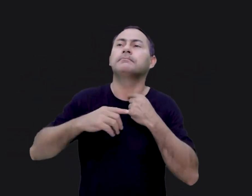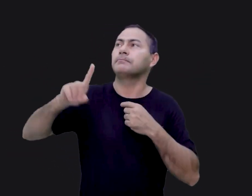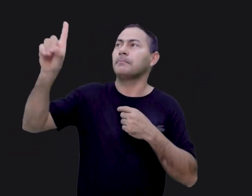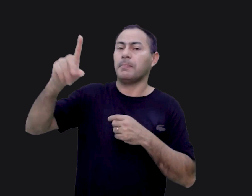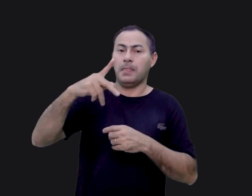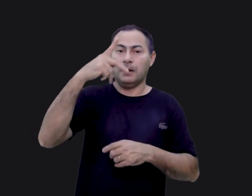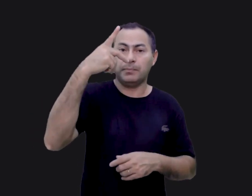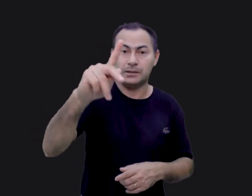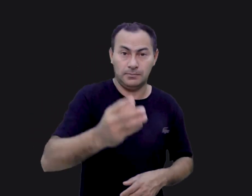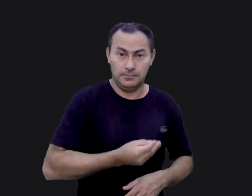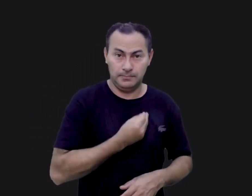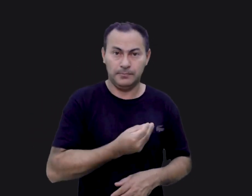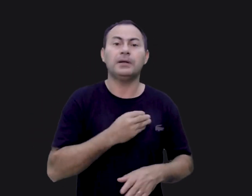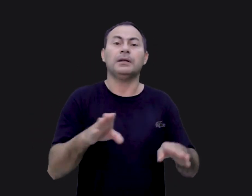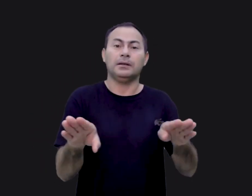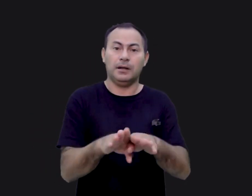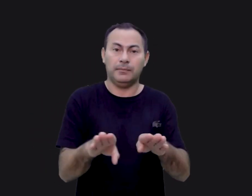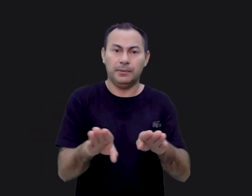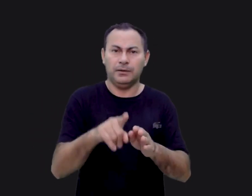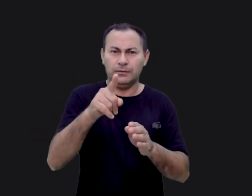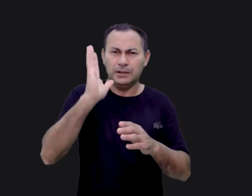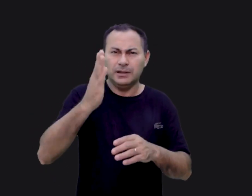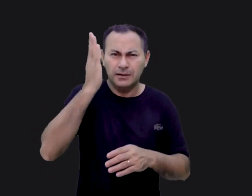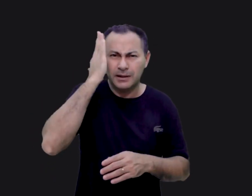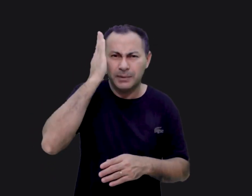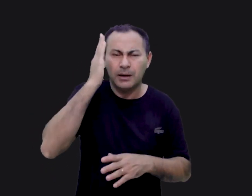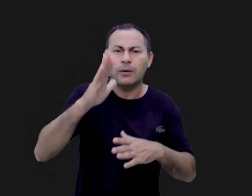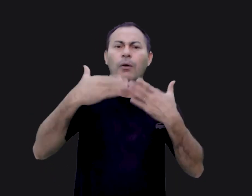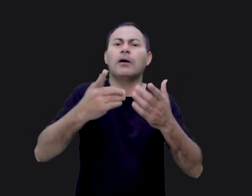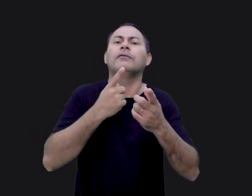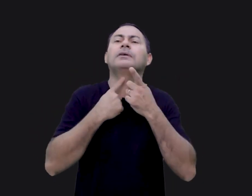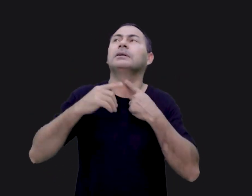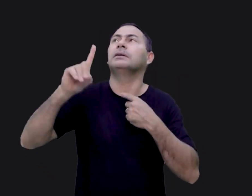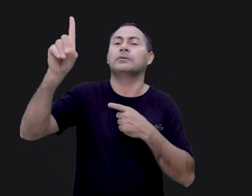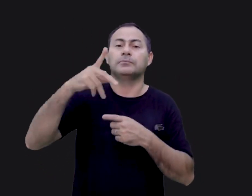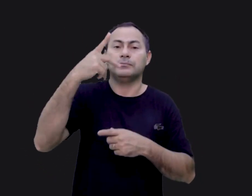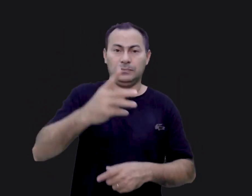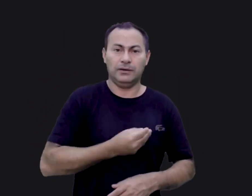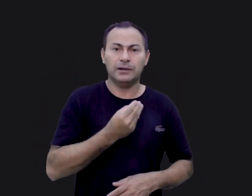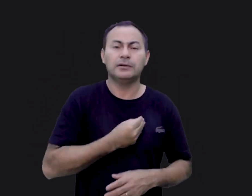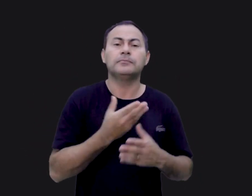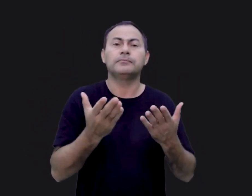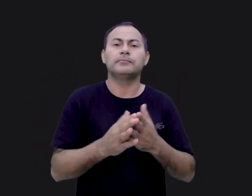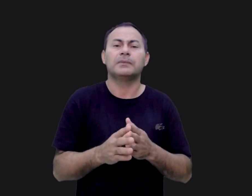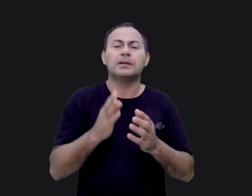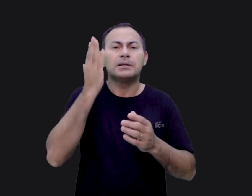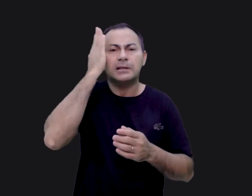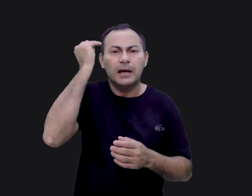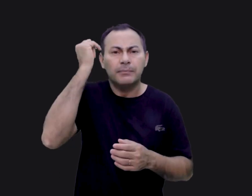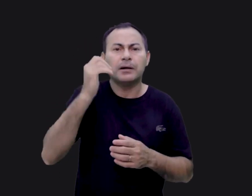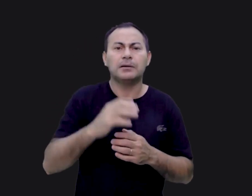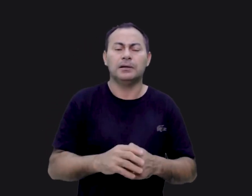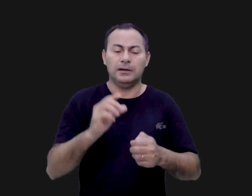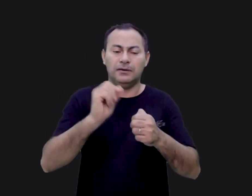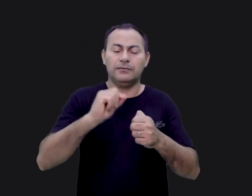de Deus para a sua vida também. Você já descobriu qual é a vontade de Deus para a sua vida? Descubra